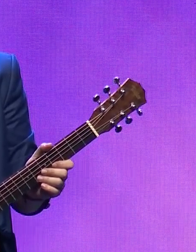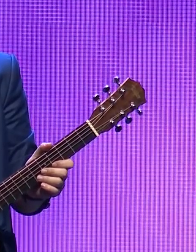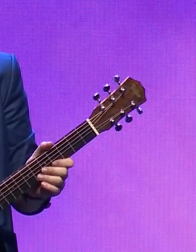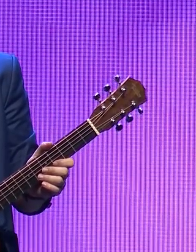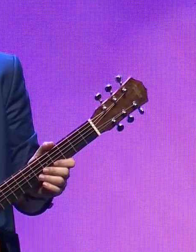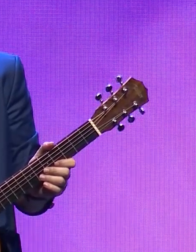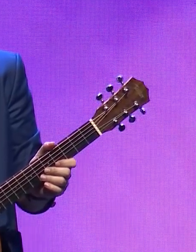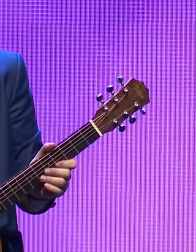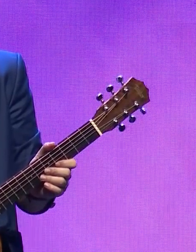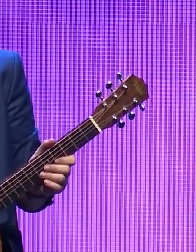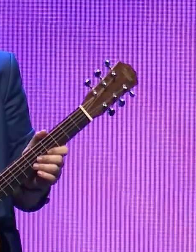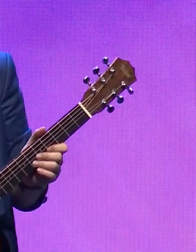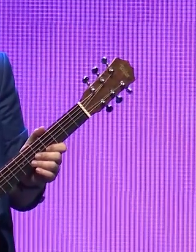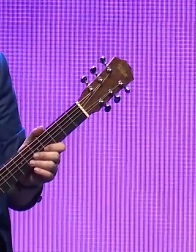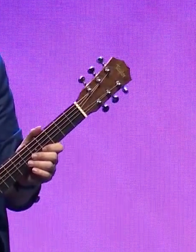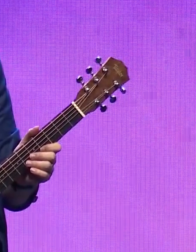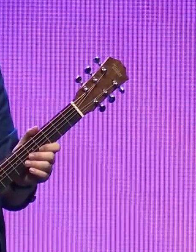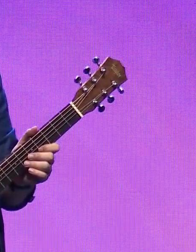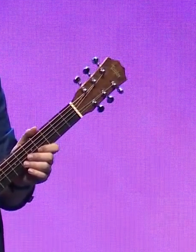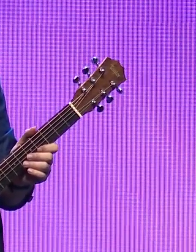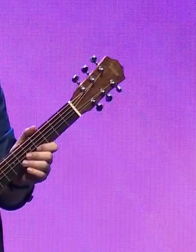untuk kebaikanku.